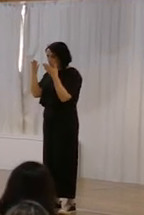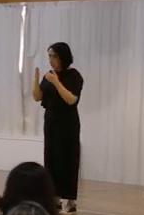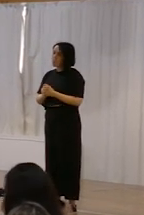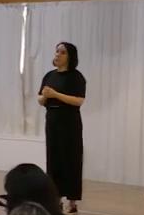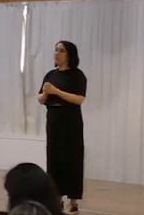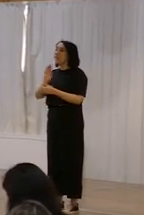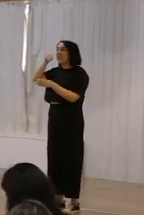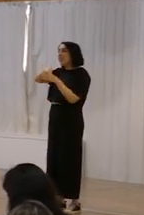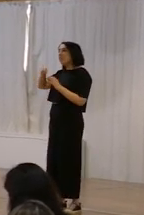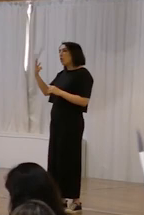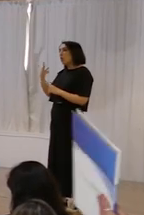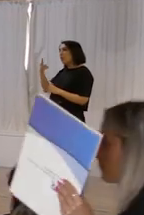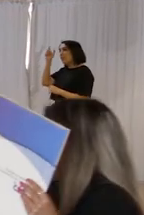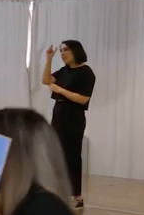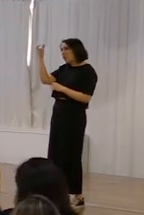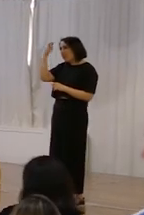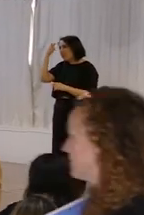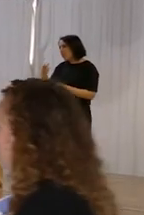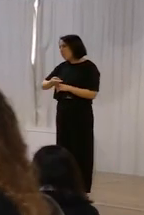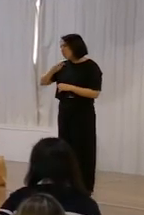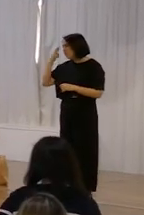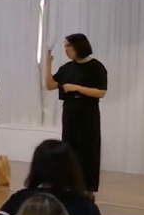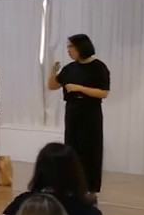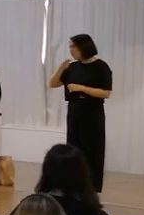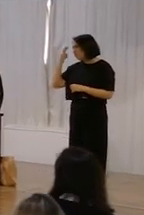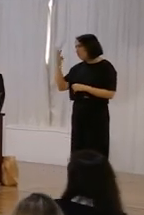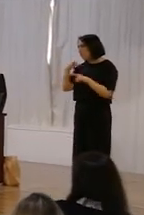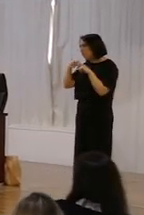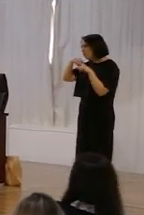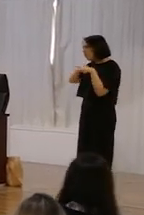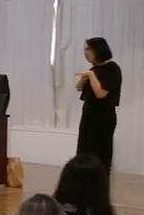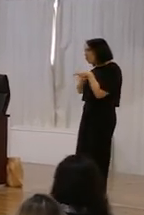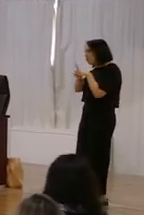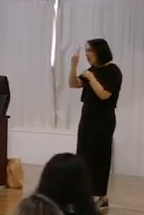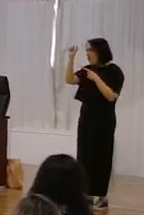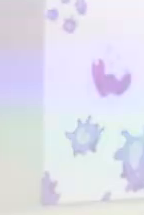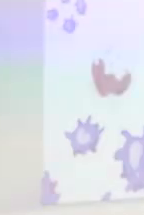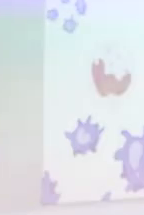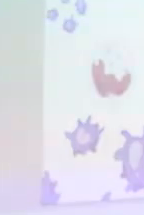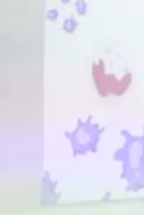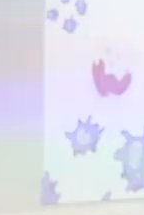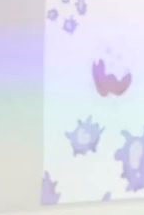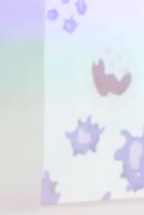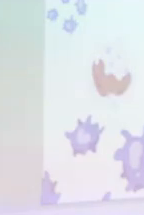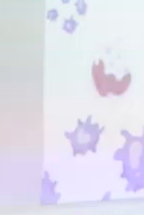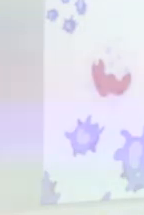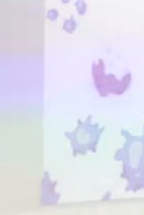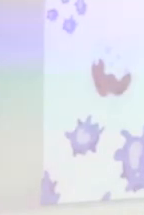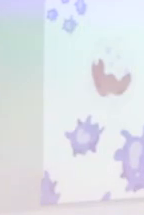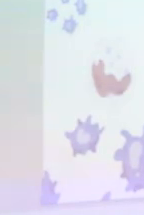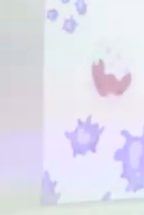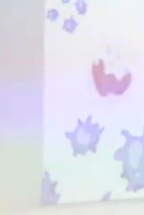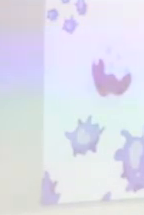de los centros y una serie de expertos porque van a mostrar sus experiencias y todos sus